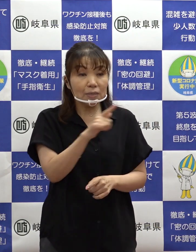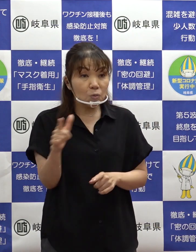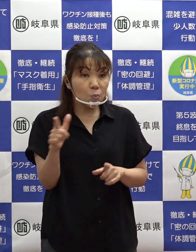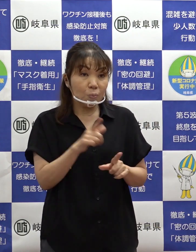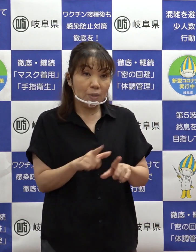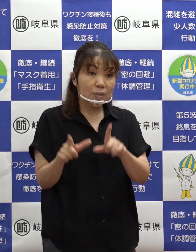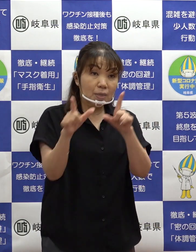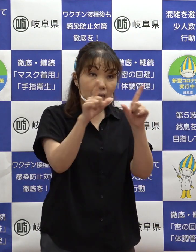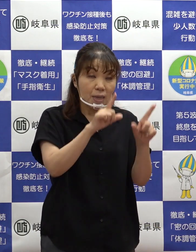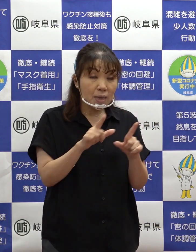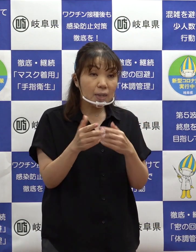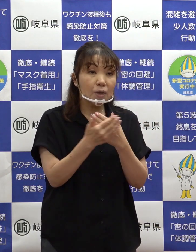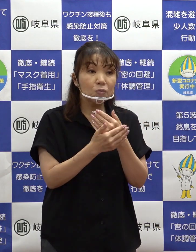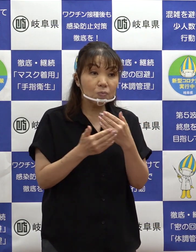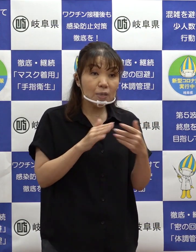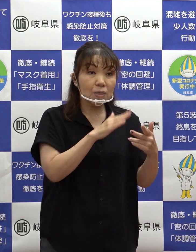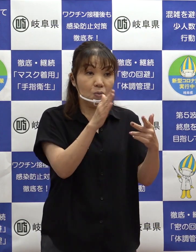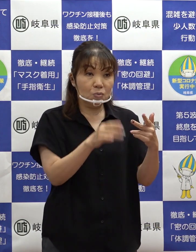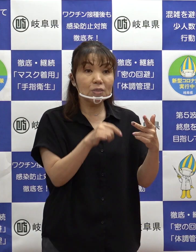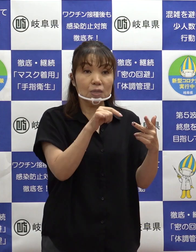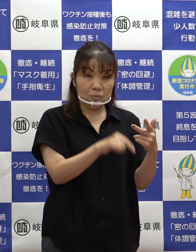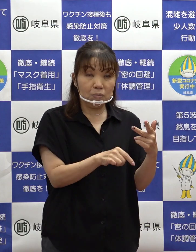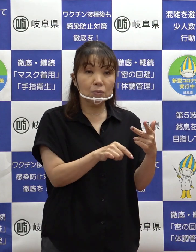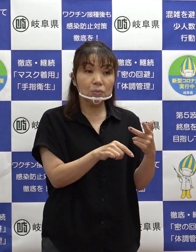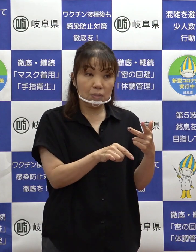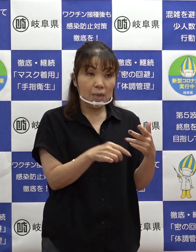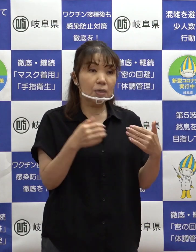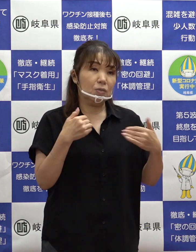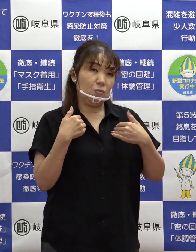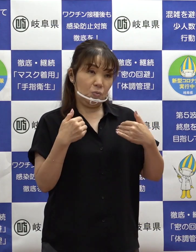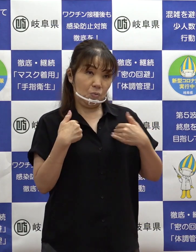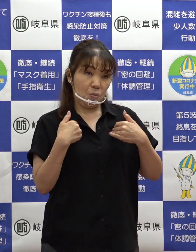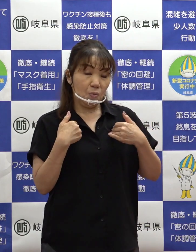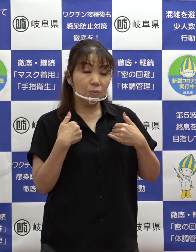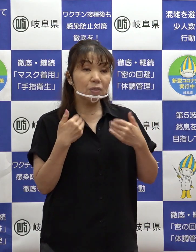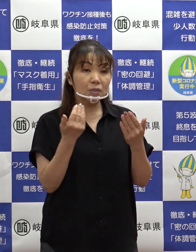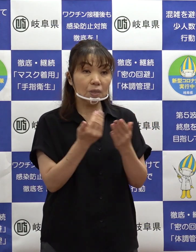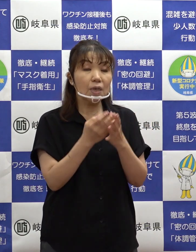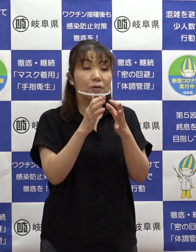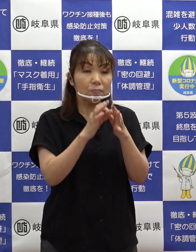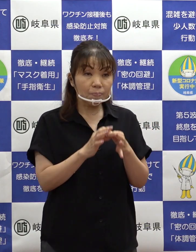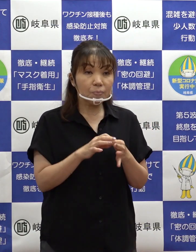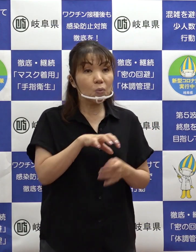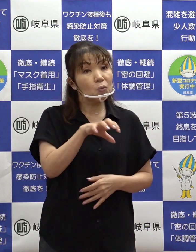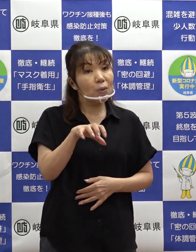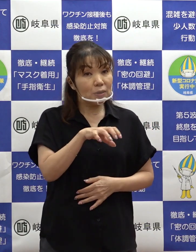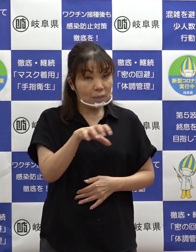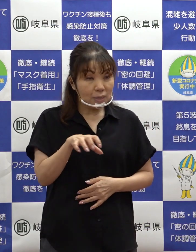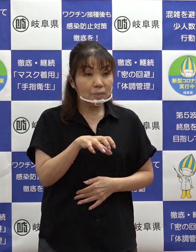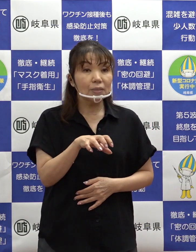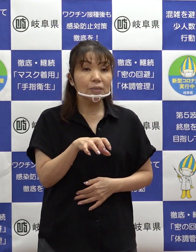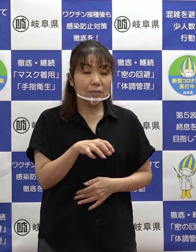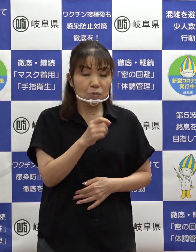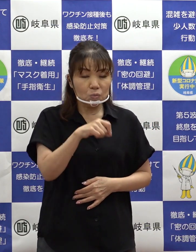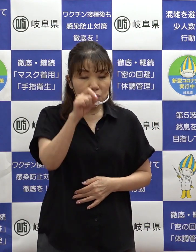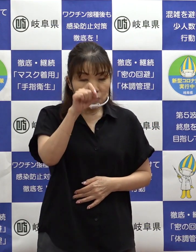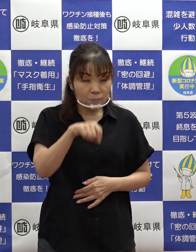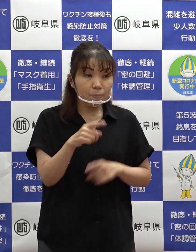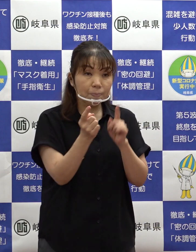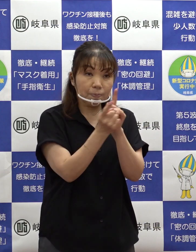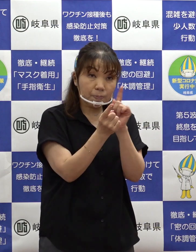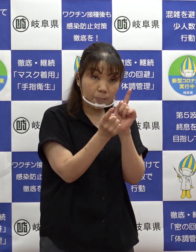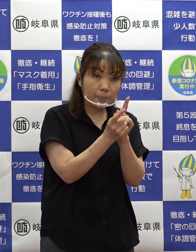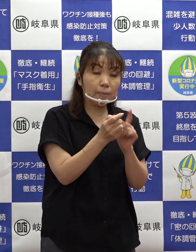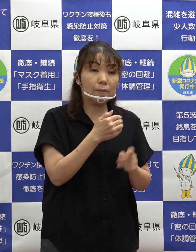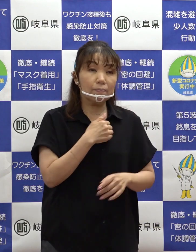での施設がですね、必要になってきますのでそういったことについて十分対応できるかどうか